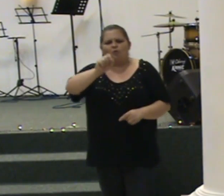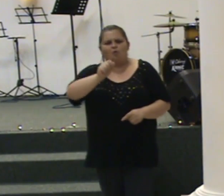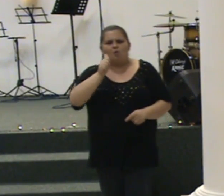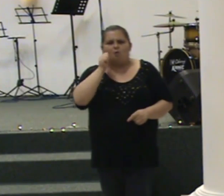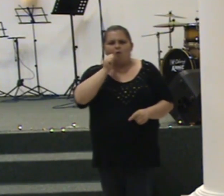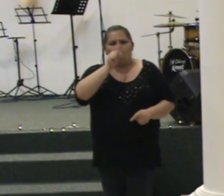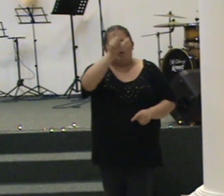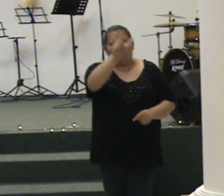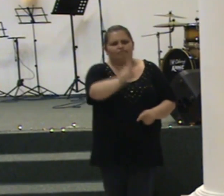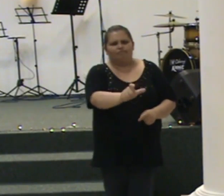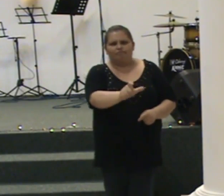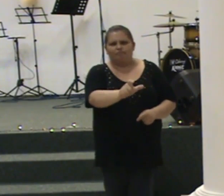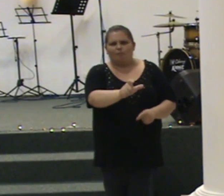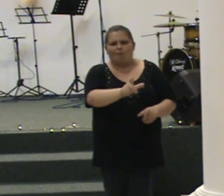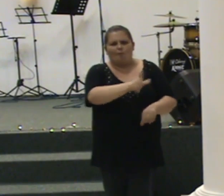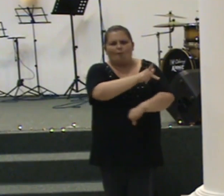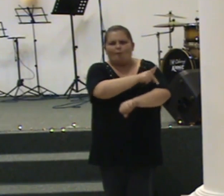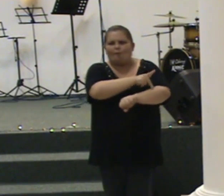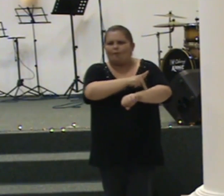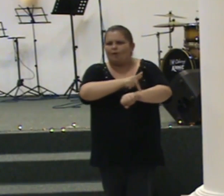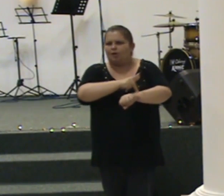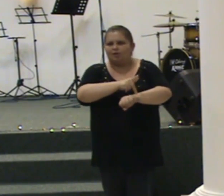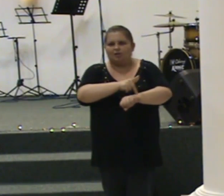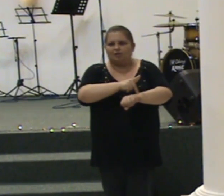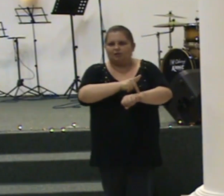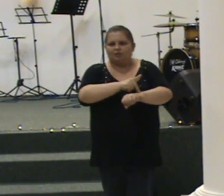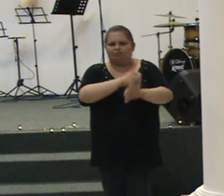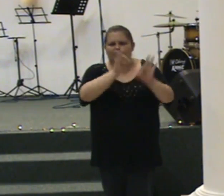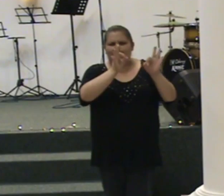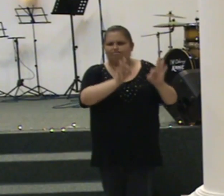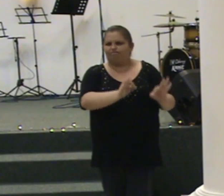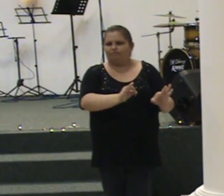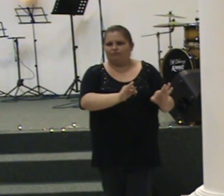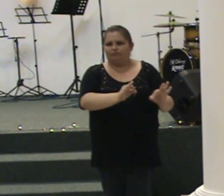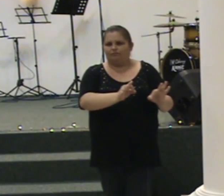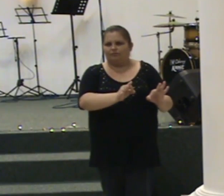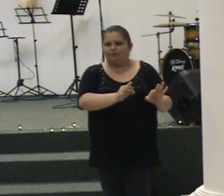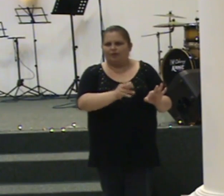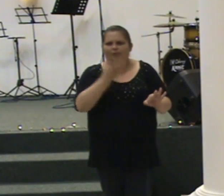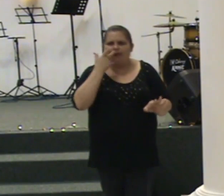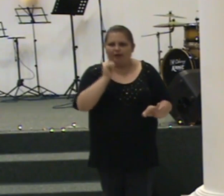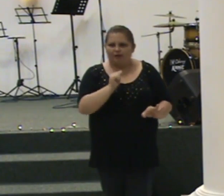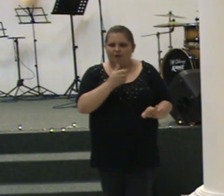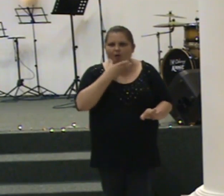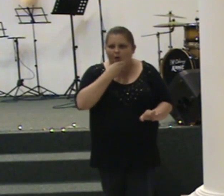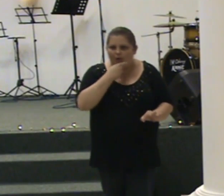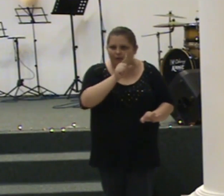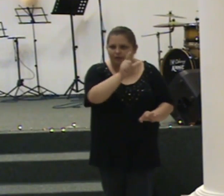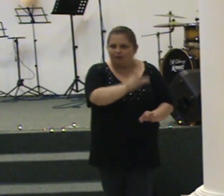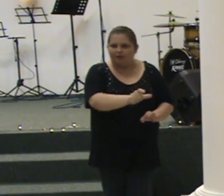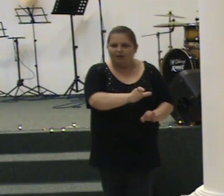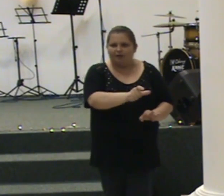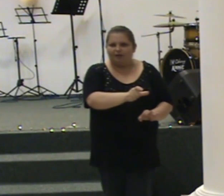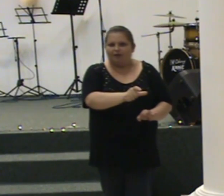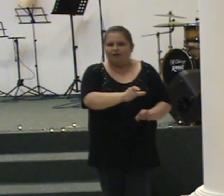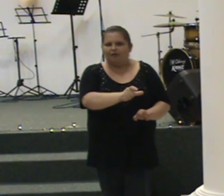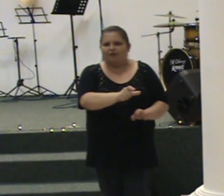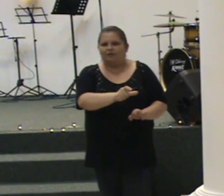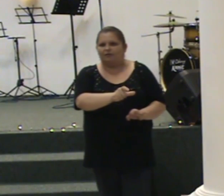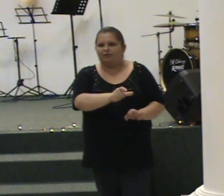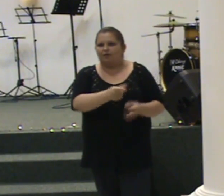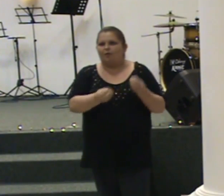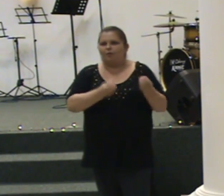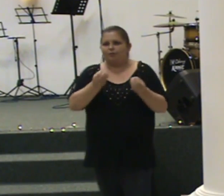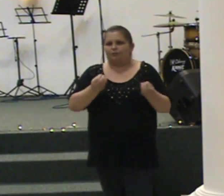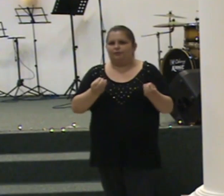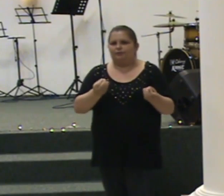pura, imaculada, e o pai não poderia ser um homem, porque senão o Salvador ele tem que